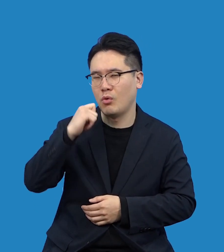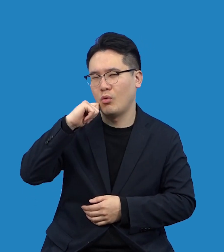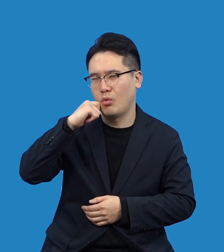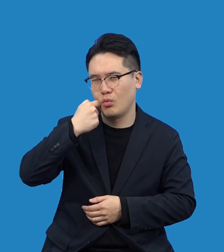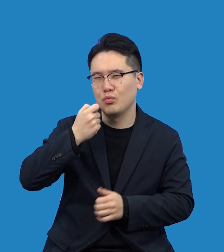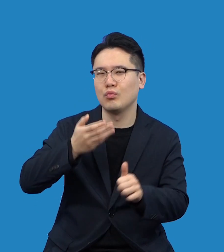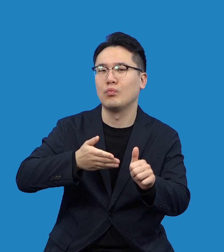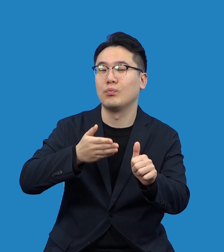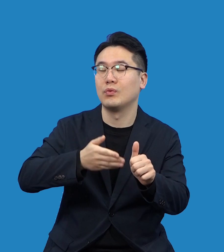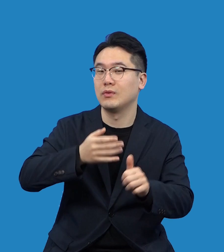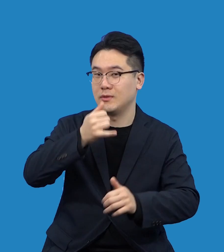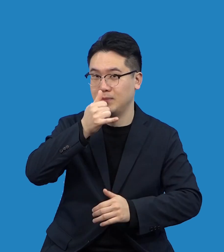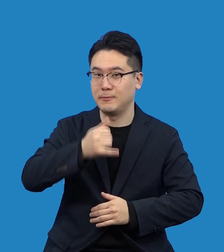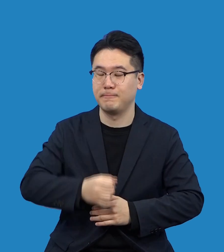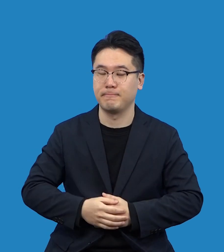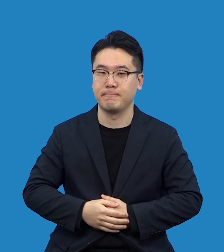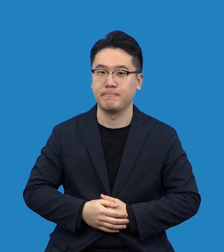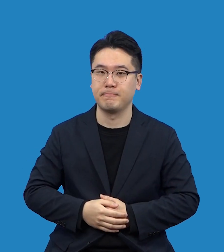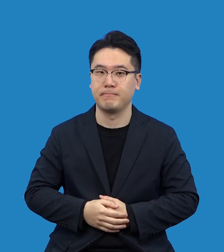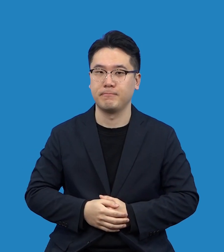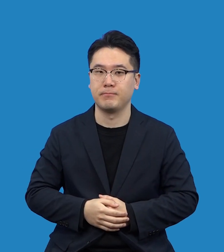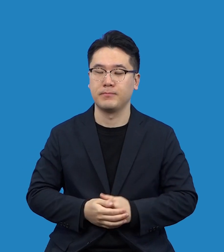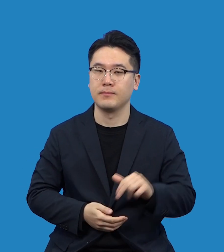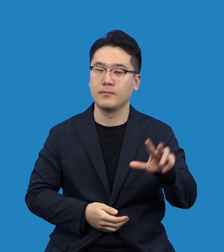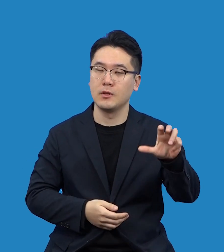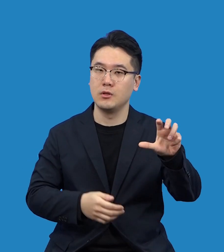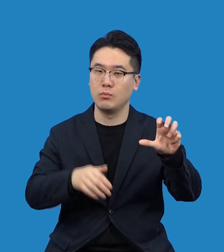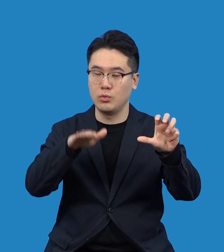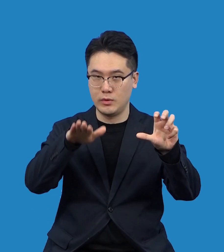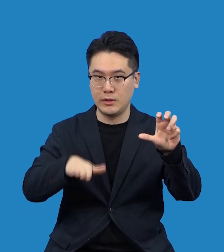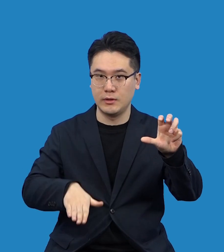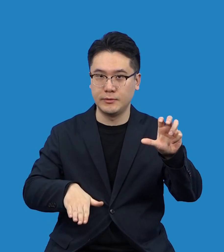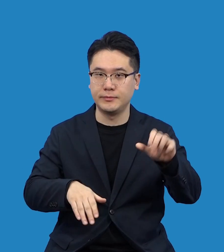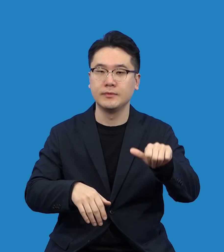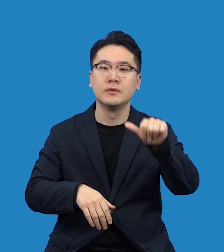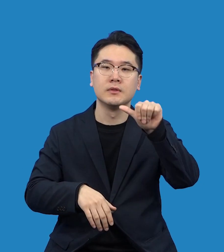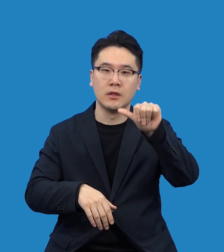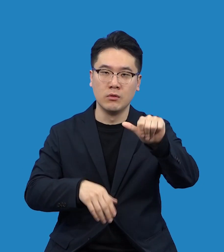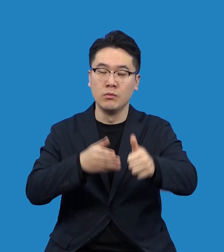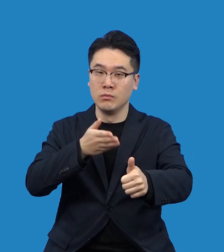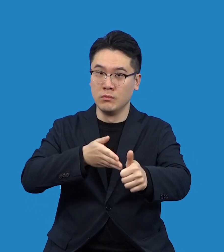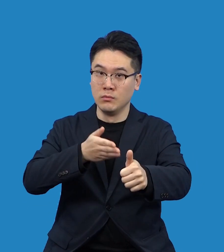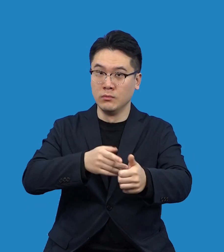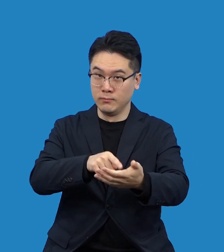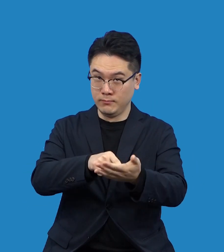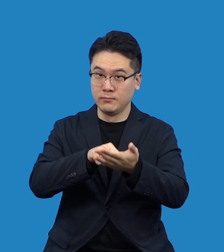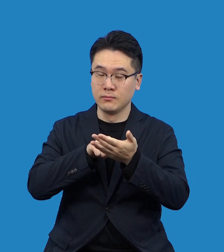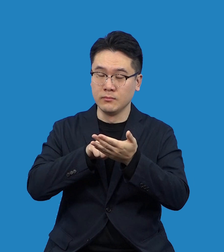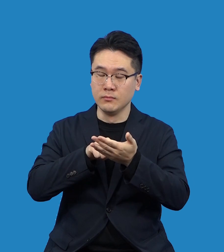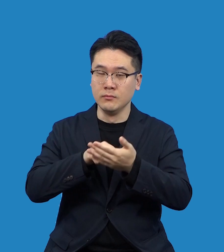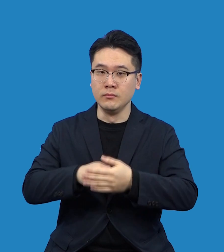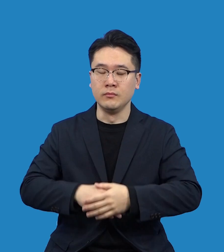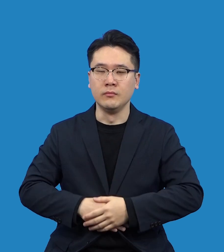있습니다. 25절 이하에서 5가지 권면을 하는데